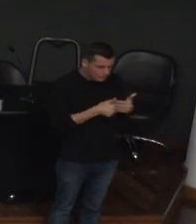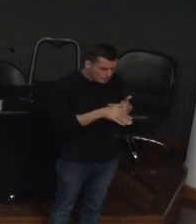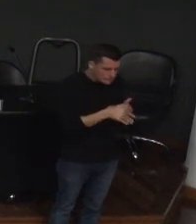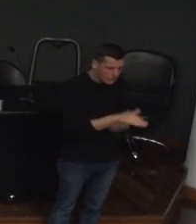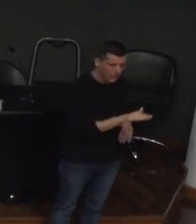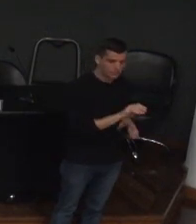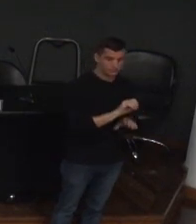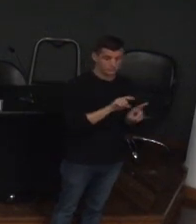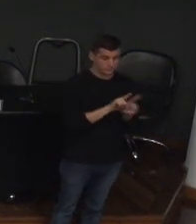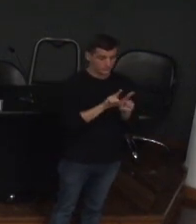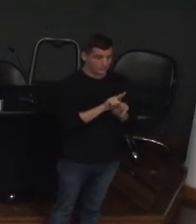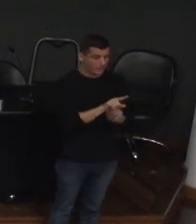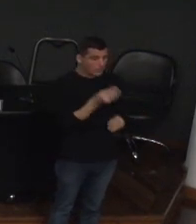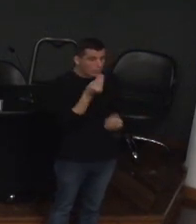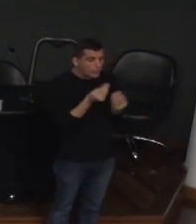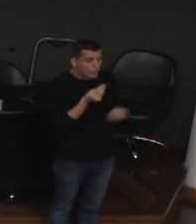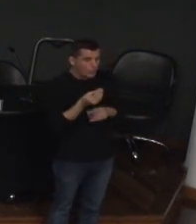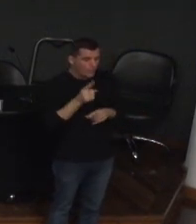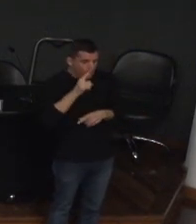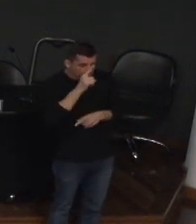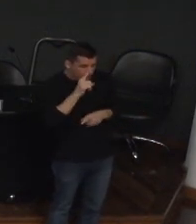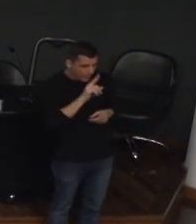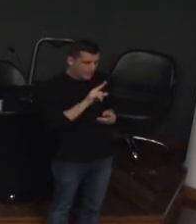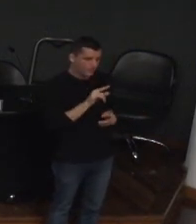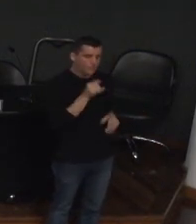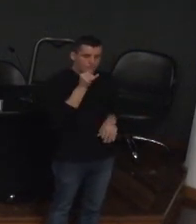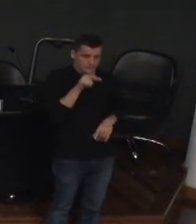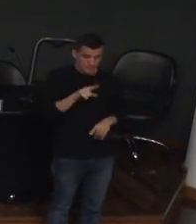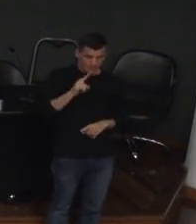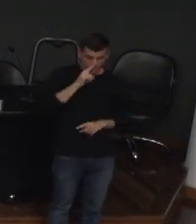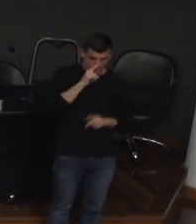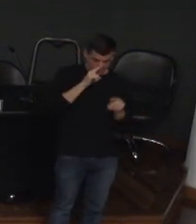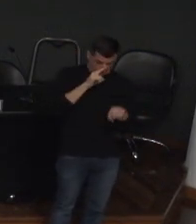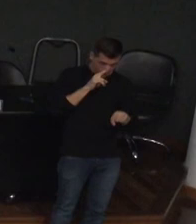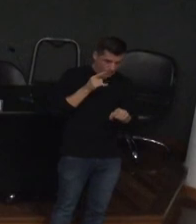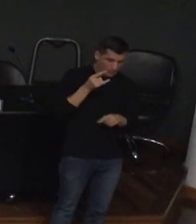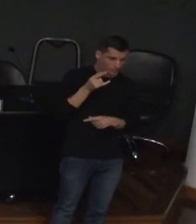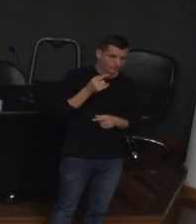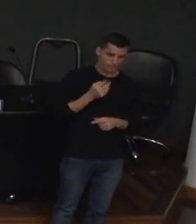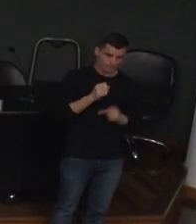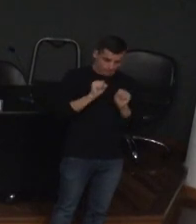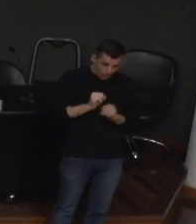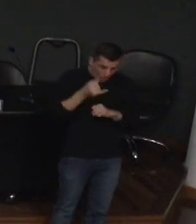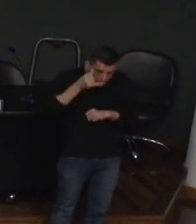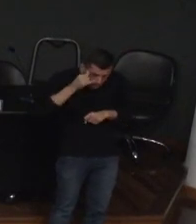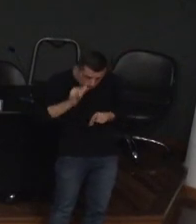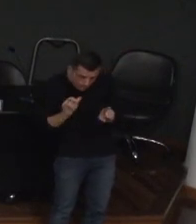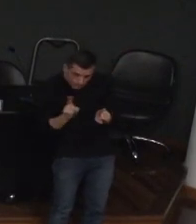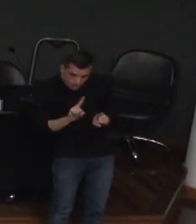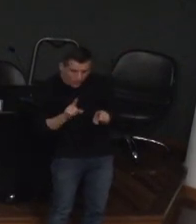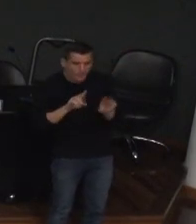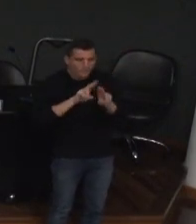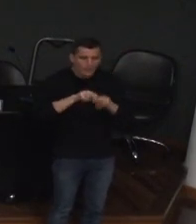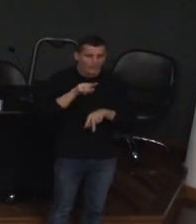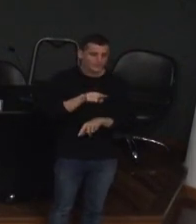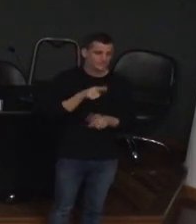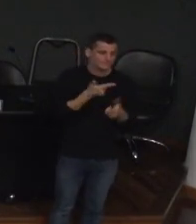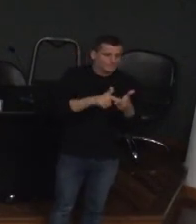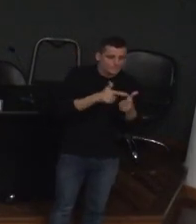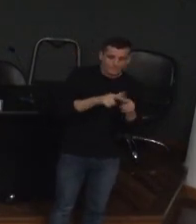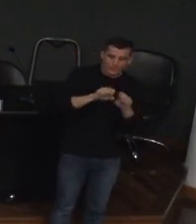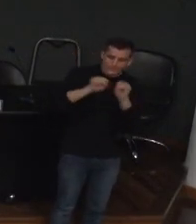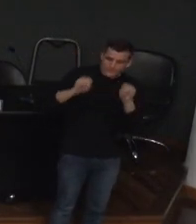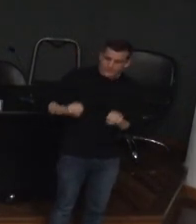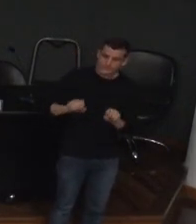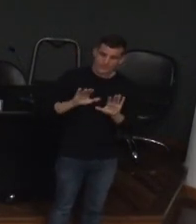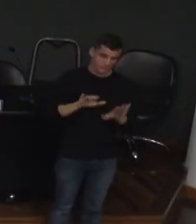precisa evitar o risco. Você pode? Não pode, porque entrou no sistema, é um processo administrativo. Transferir o risco, você pode? Também não pode. Você não pode dizer, esse